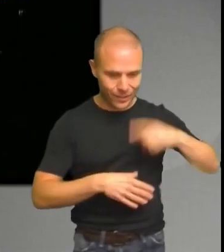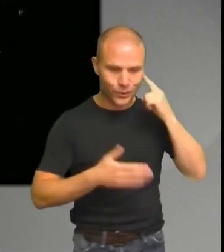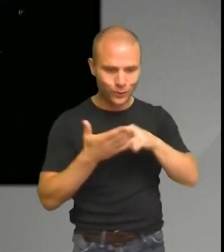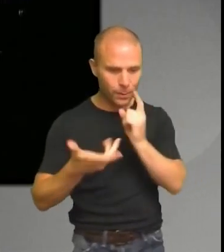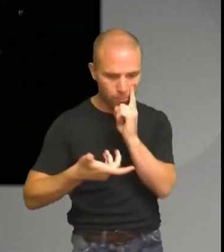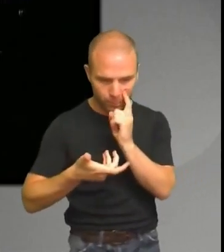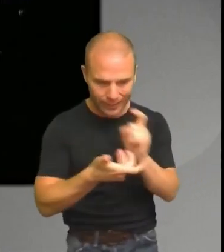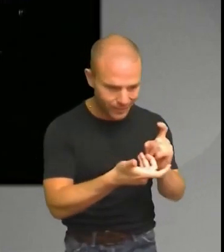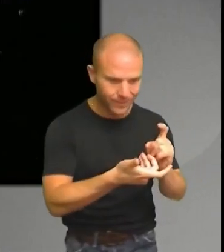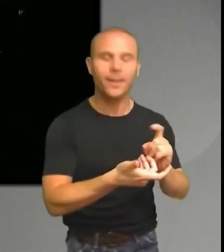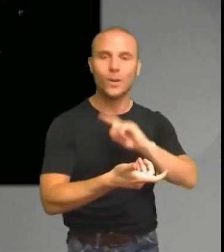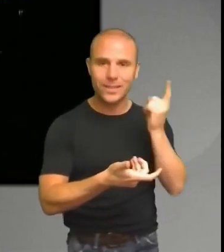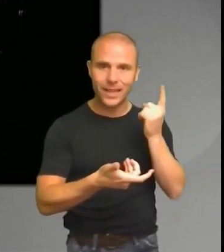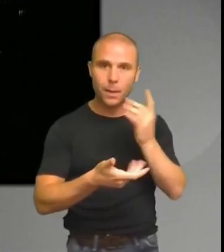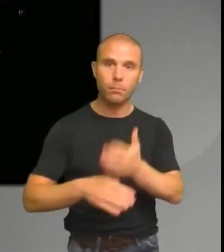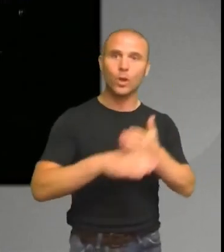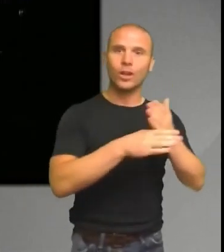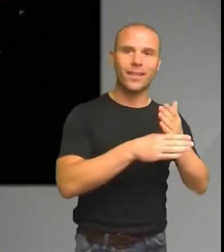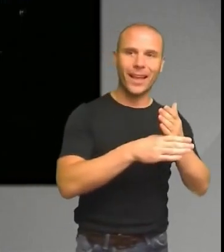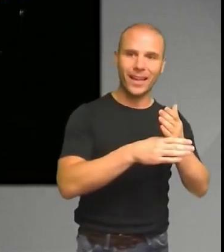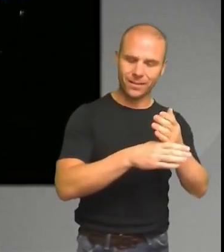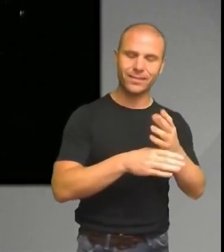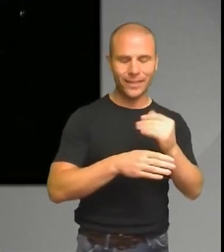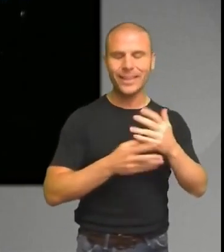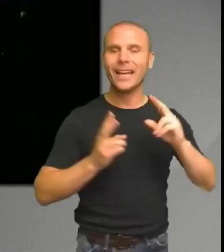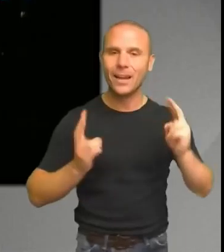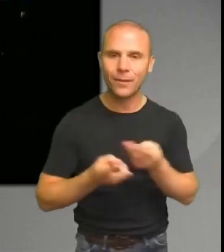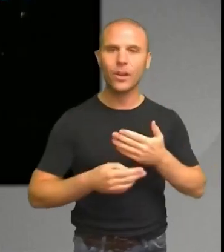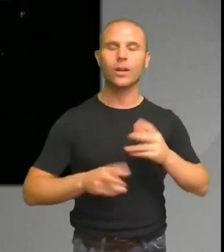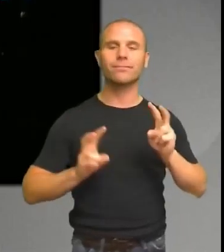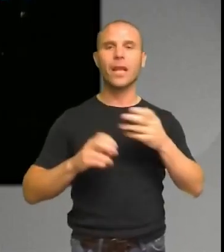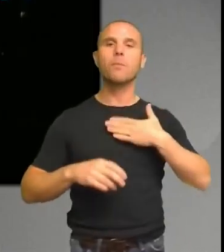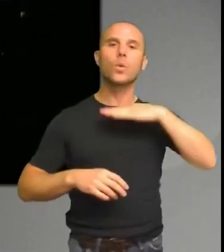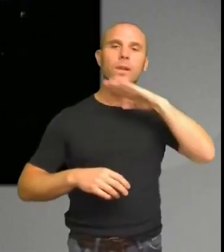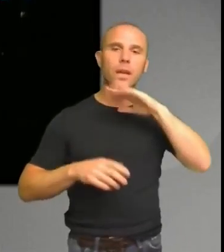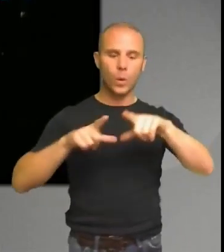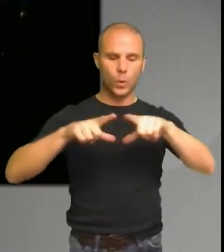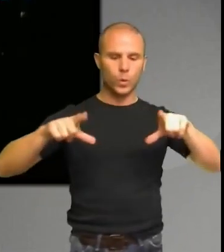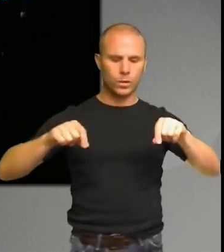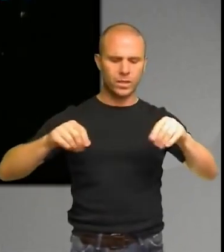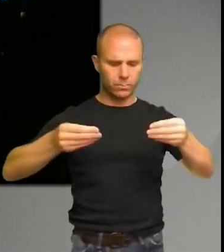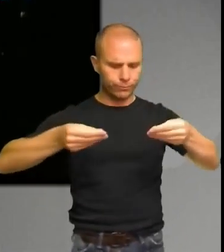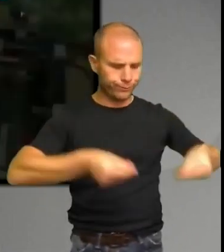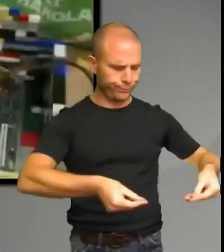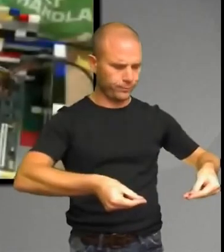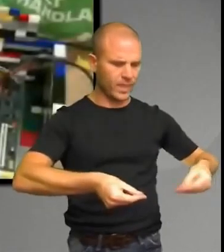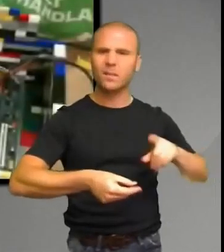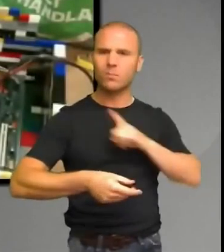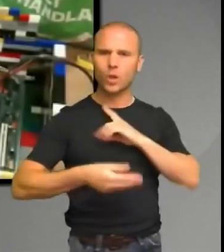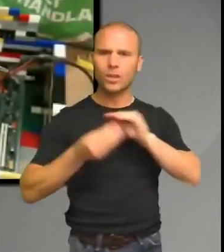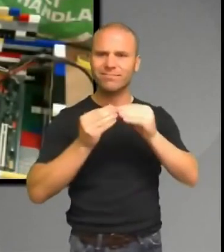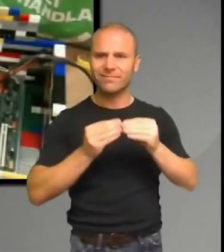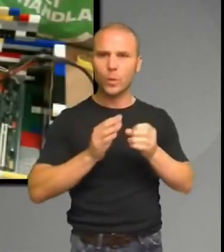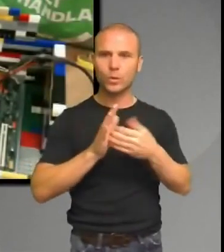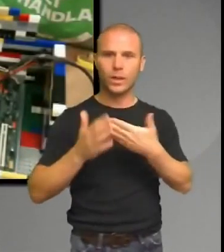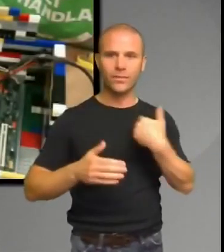Så då har vi då bestämt oss att vi ska ha moderkortet där. Det blev jättemycket pill med moderkortet. För att vi visste inte